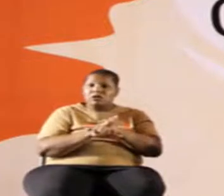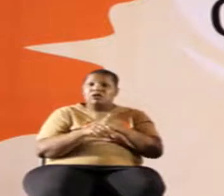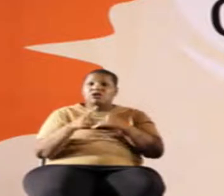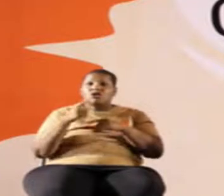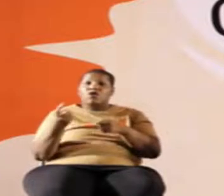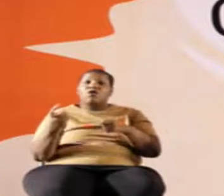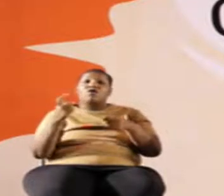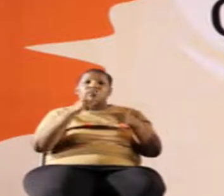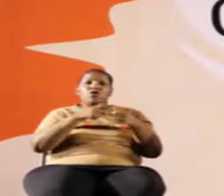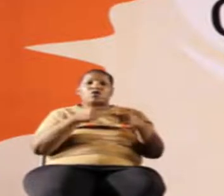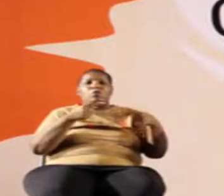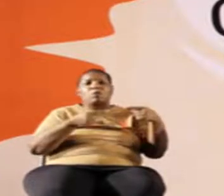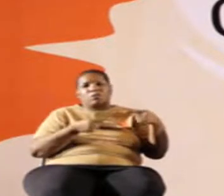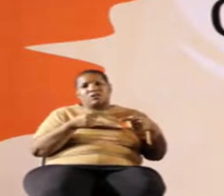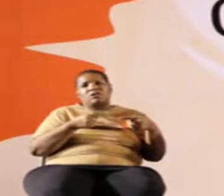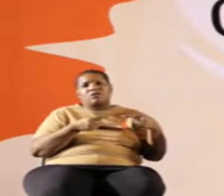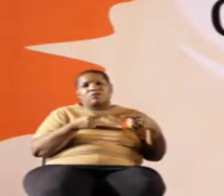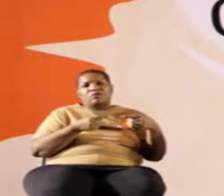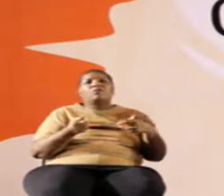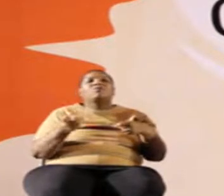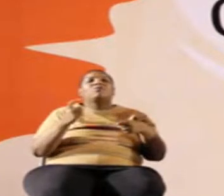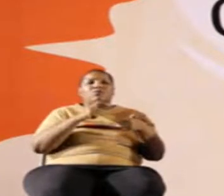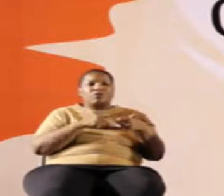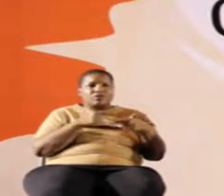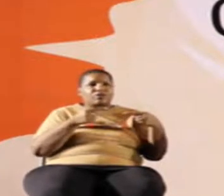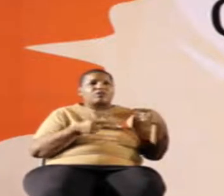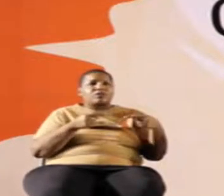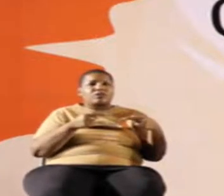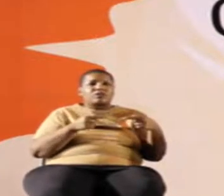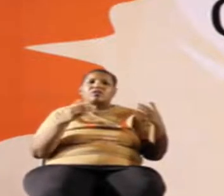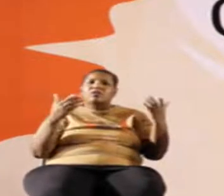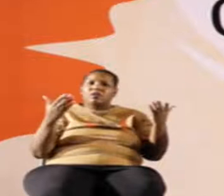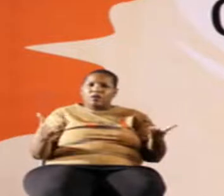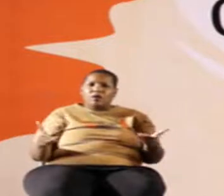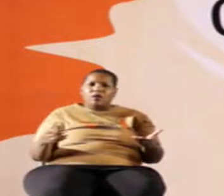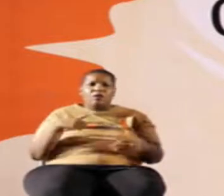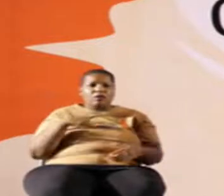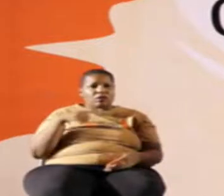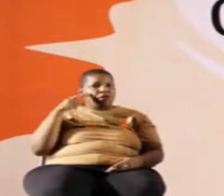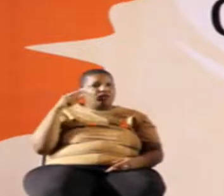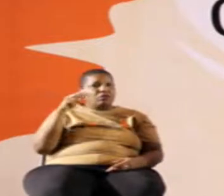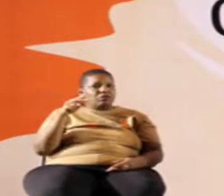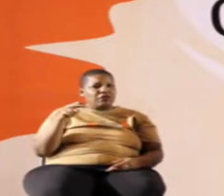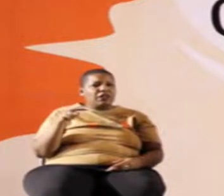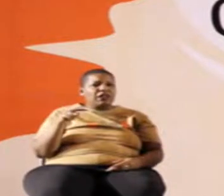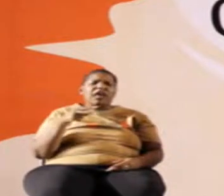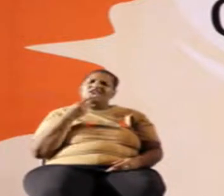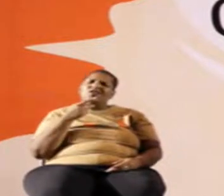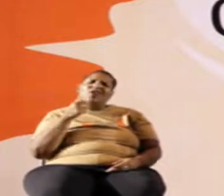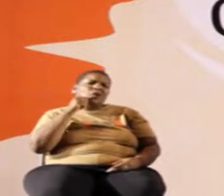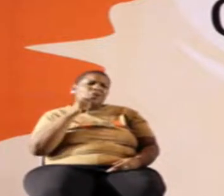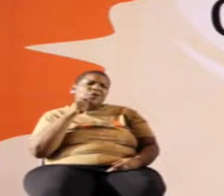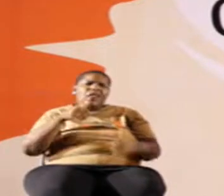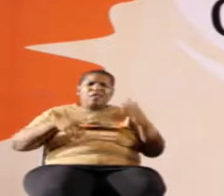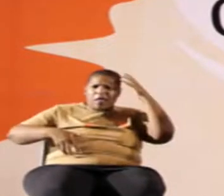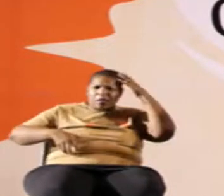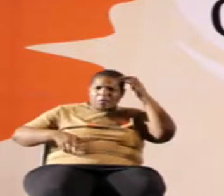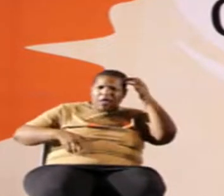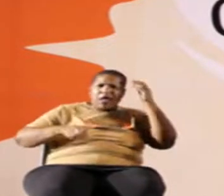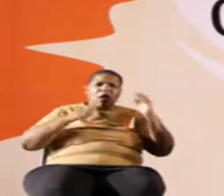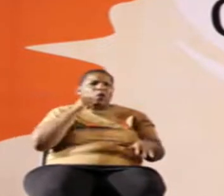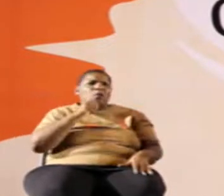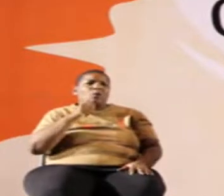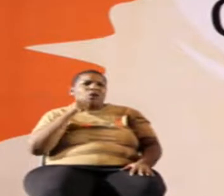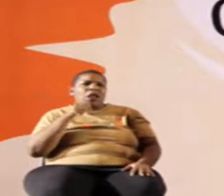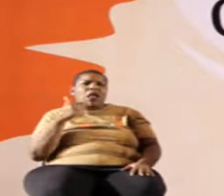voltou para a esfera política. Voltou para a esfera política. Então, com essa lente de Elodê, que diz, dizem que mulher negra é macaca, diz que mulher